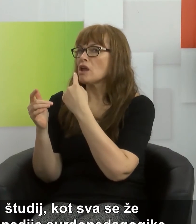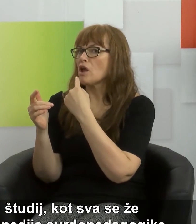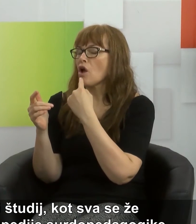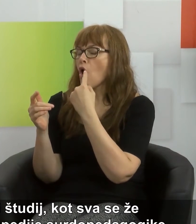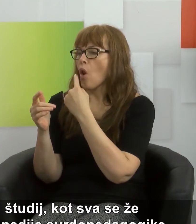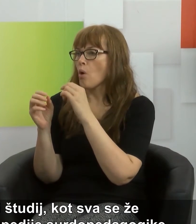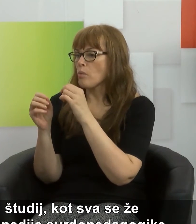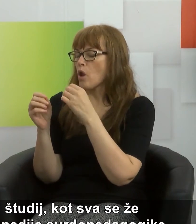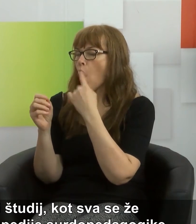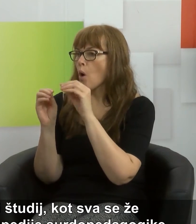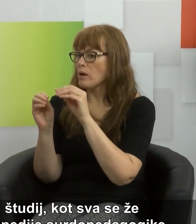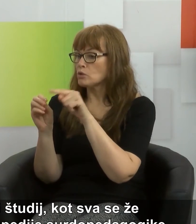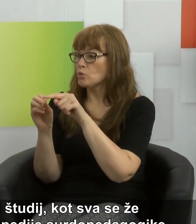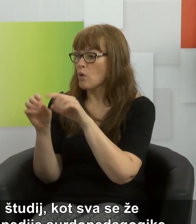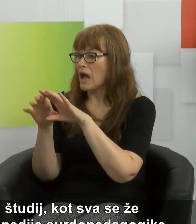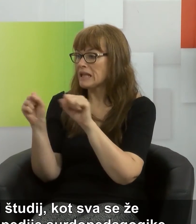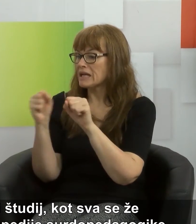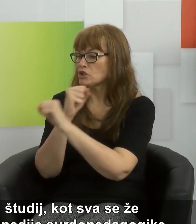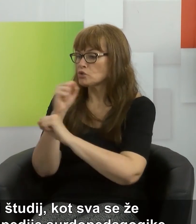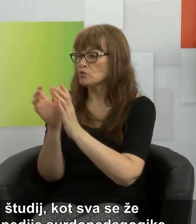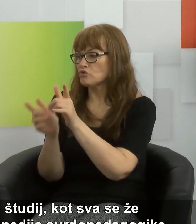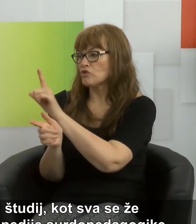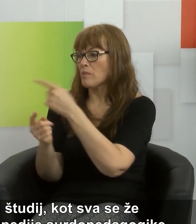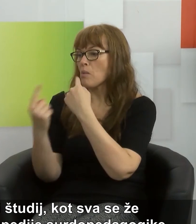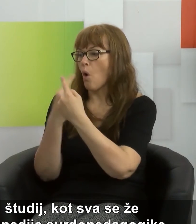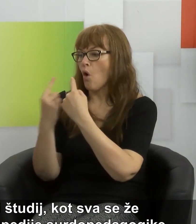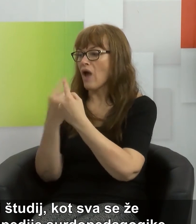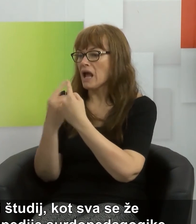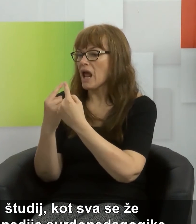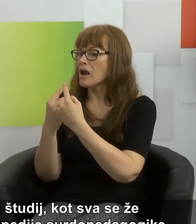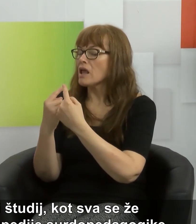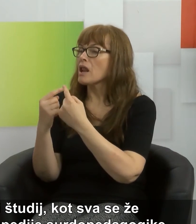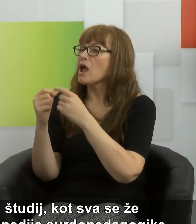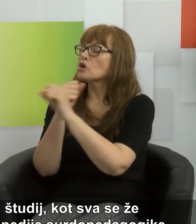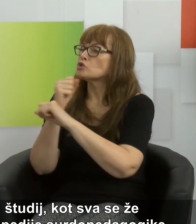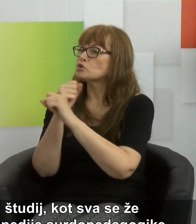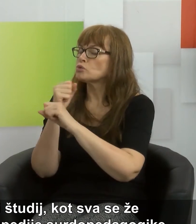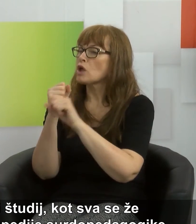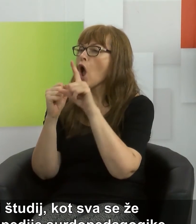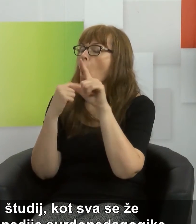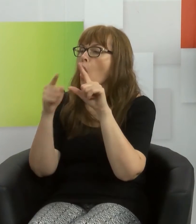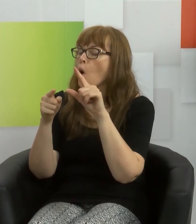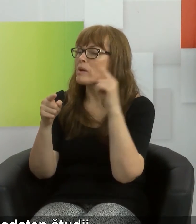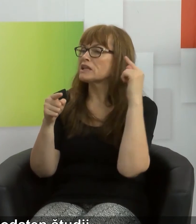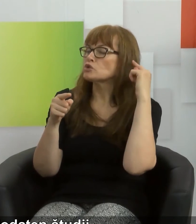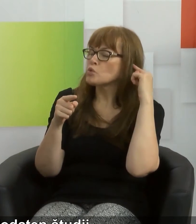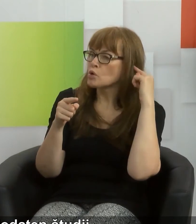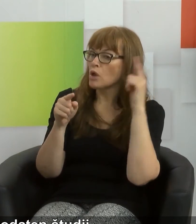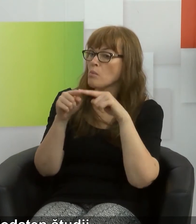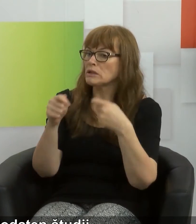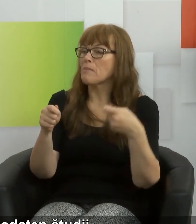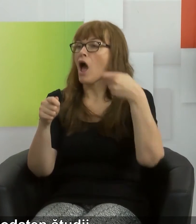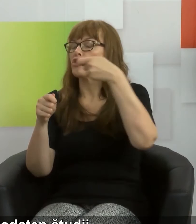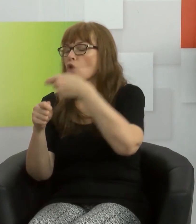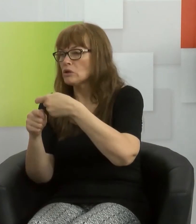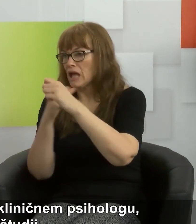najprej se tukaj naredi študij, kot smo se že prej pogovarjali, študij logopedije surdopedagogike, potem pa je to